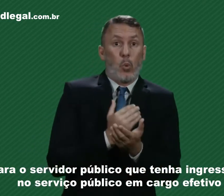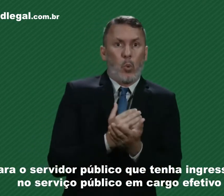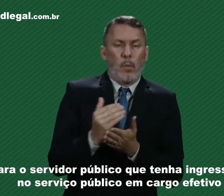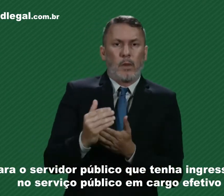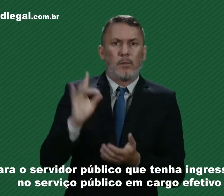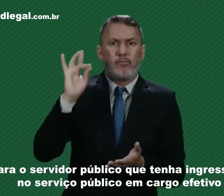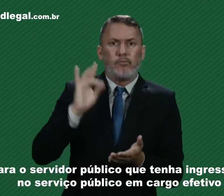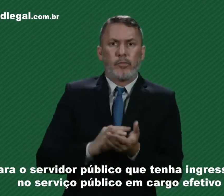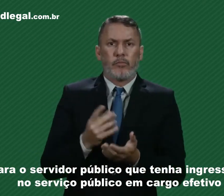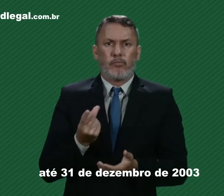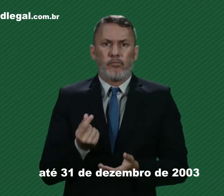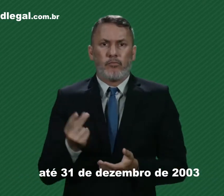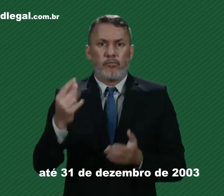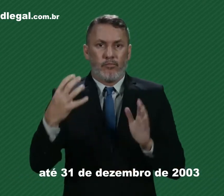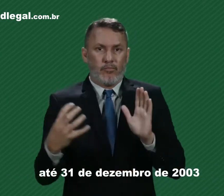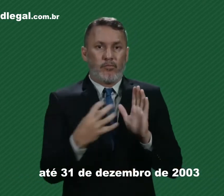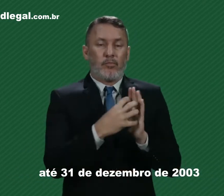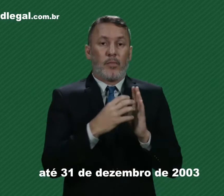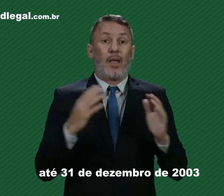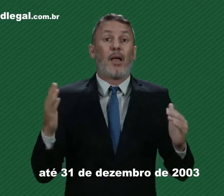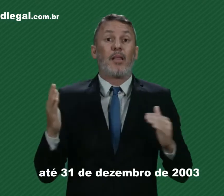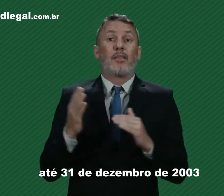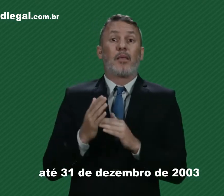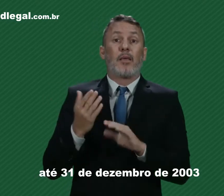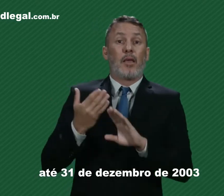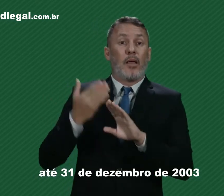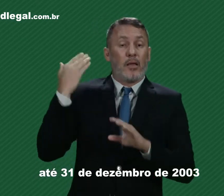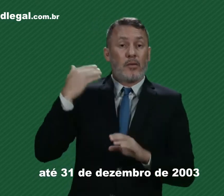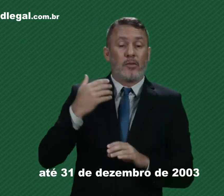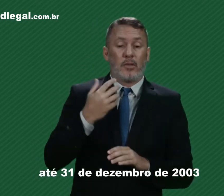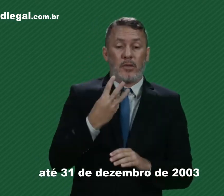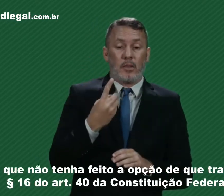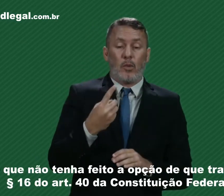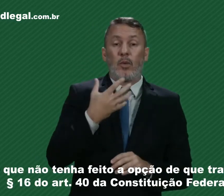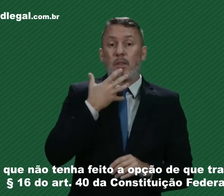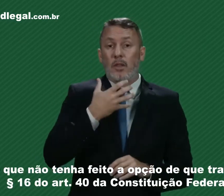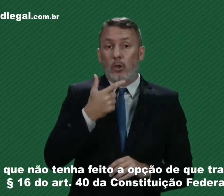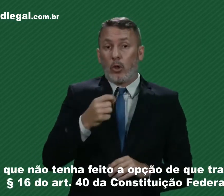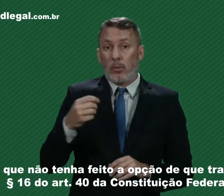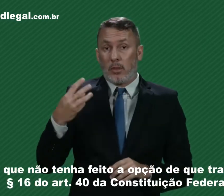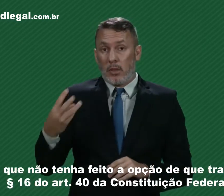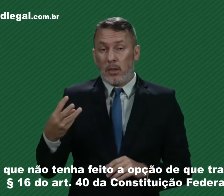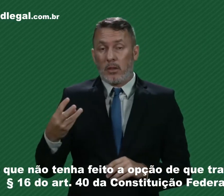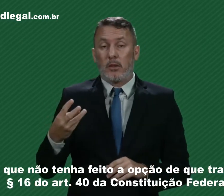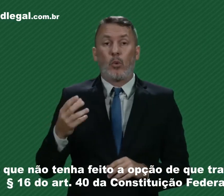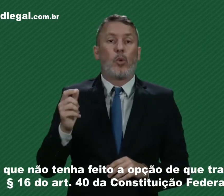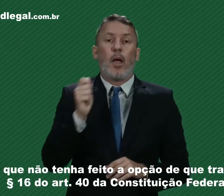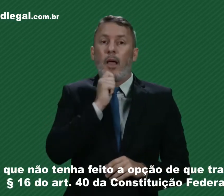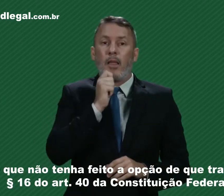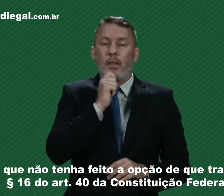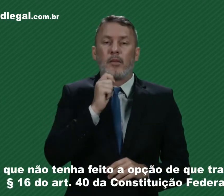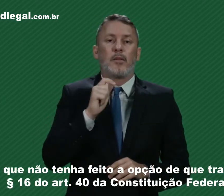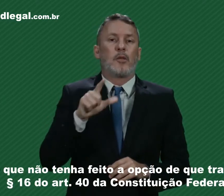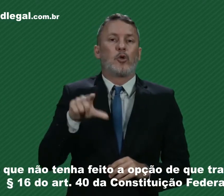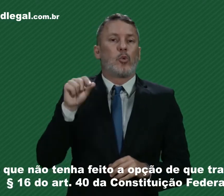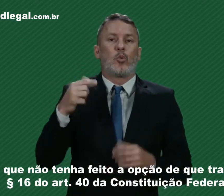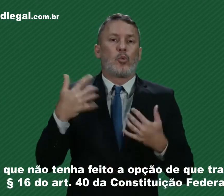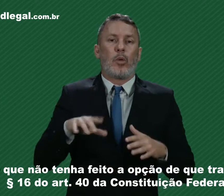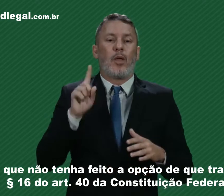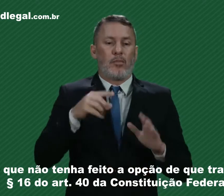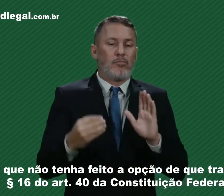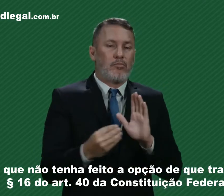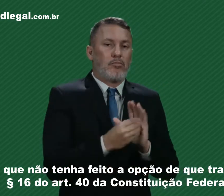público em cargo efetivo até 31 de dezembro de 2003, e que não tenha feito a opção de que trata o